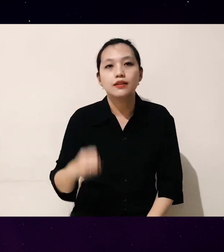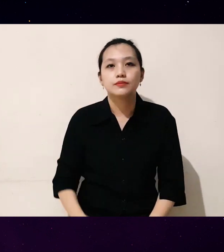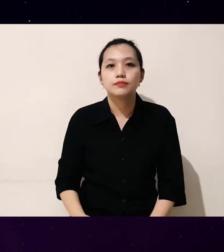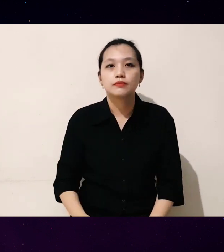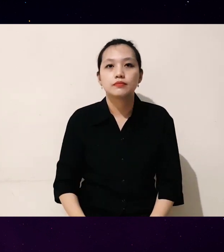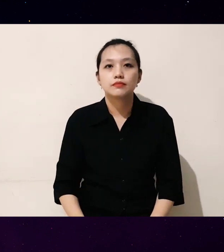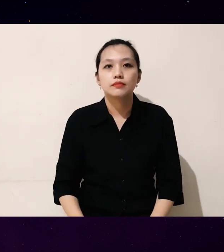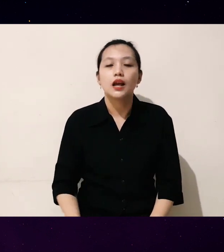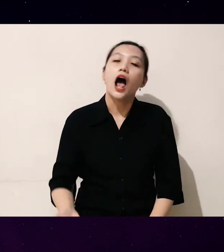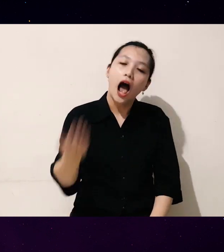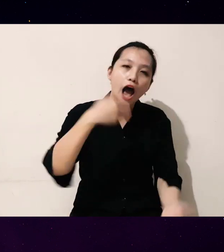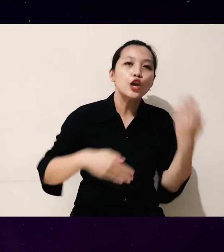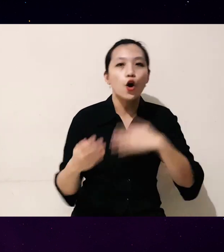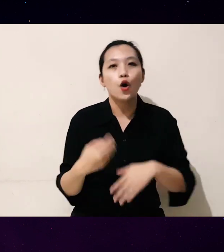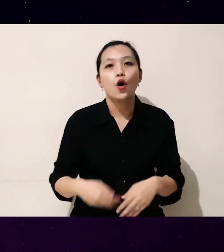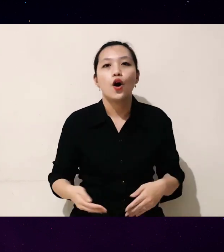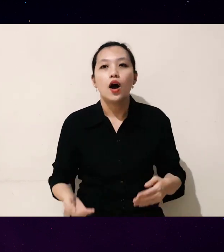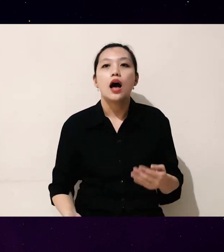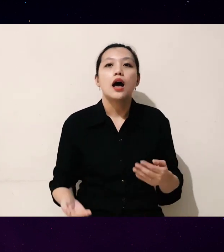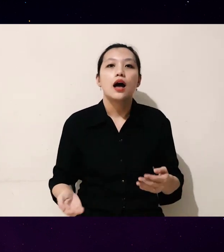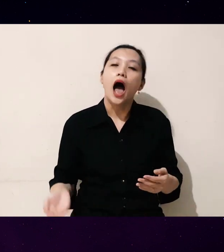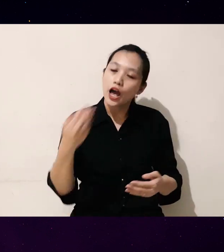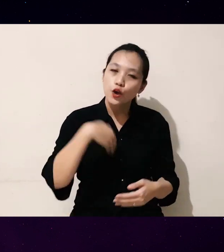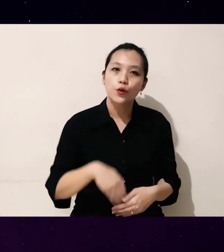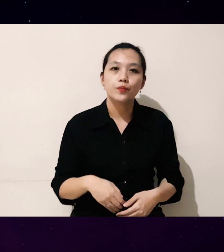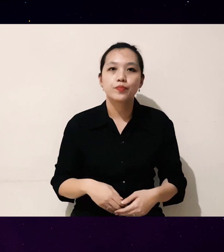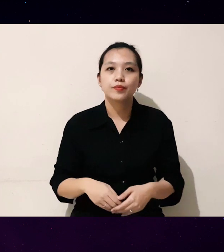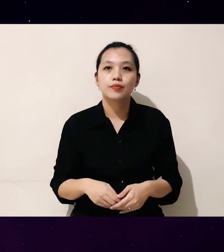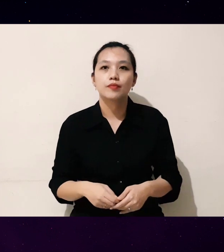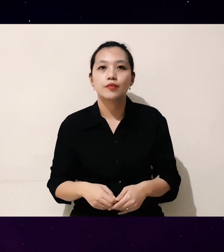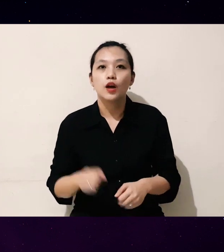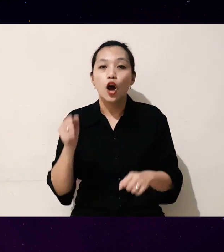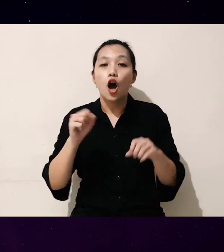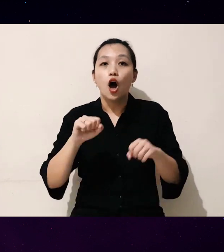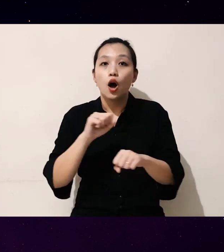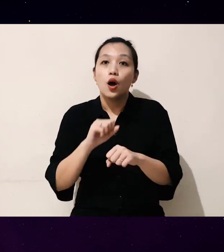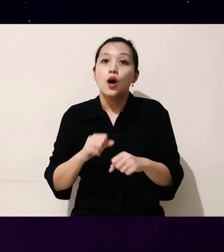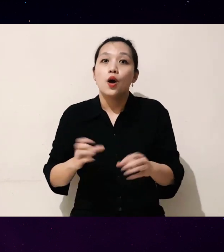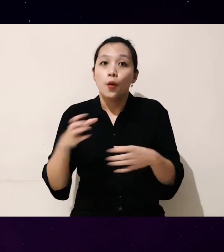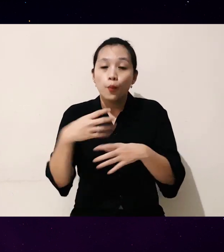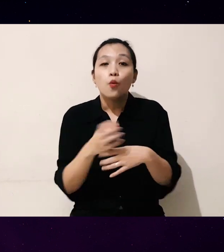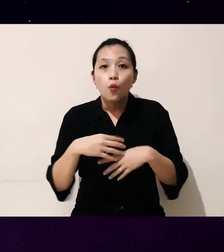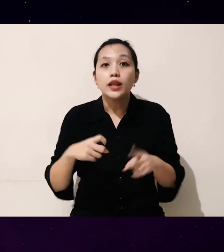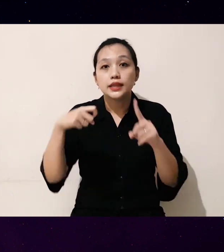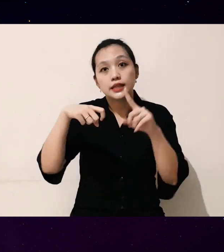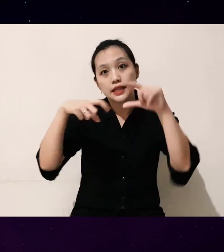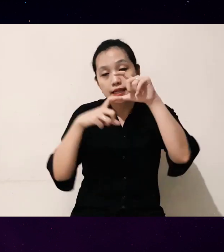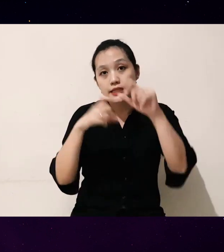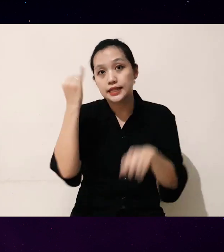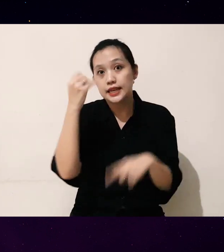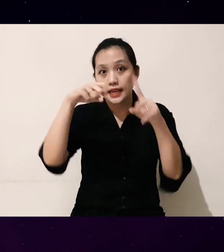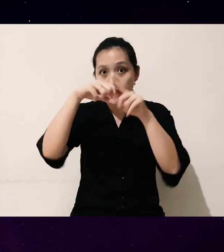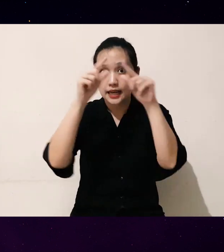yang salah. Mari kita kembalikan postur hidup yang benar bersama dengan Tuhan. Itulah yang kita perlukan hari